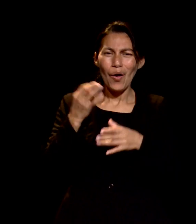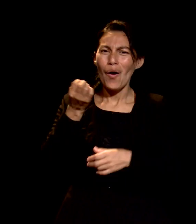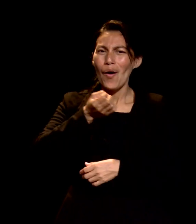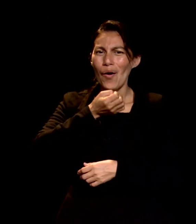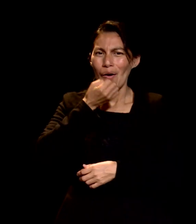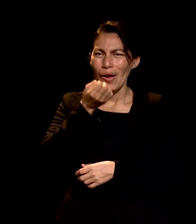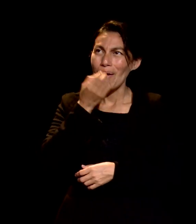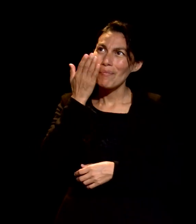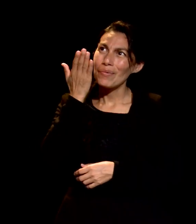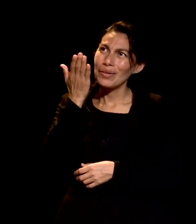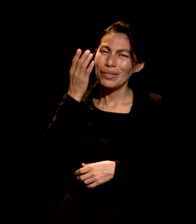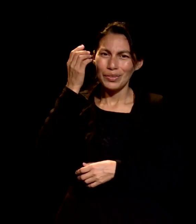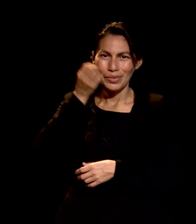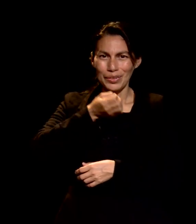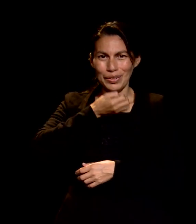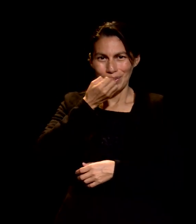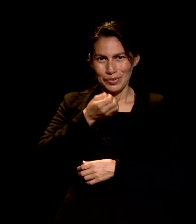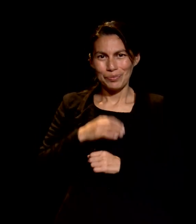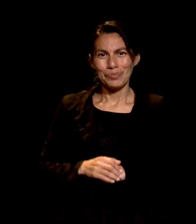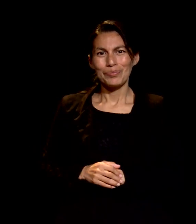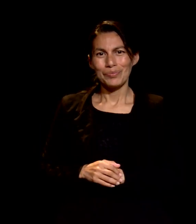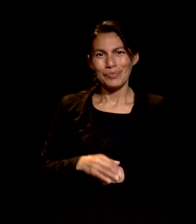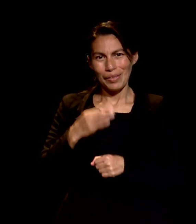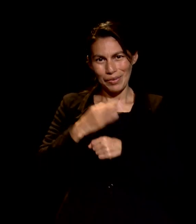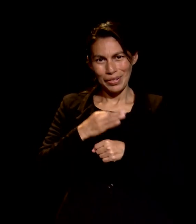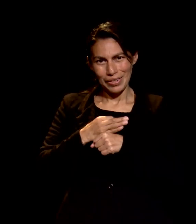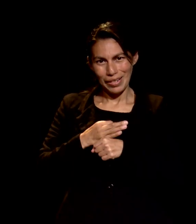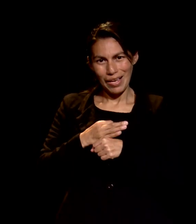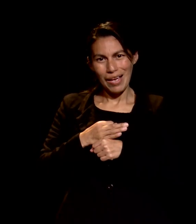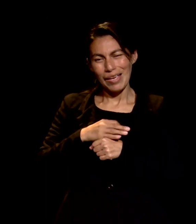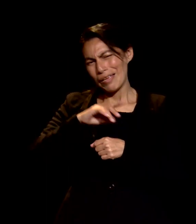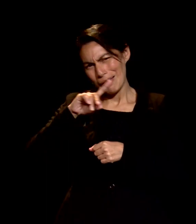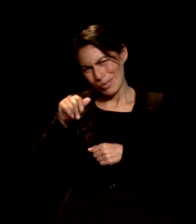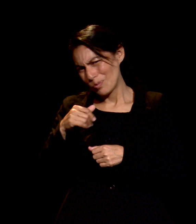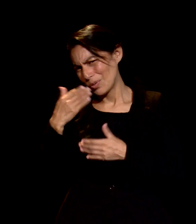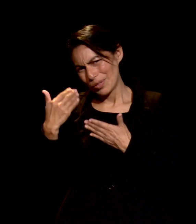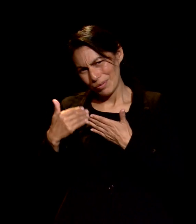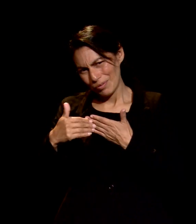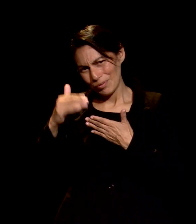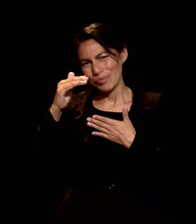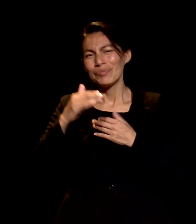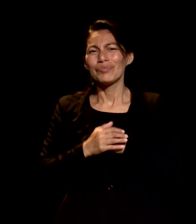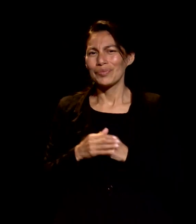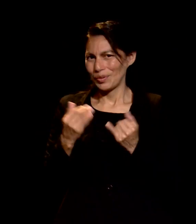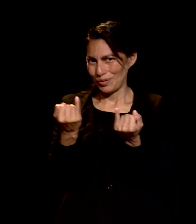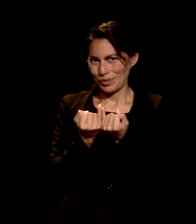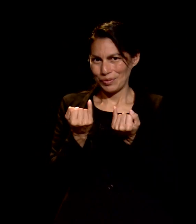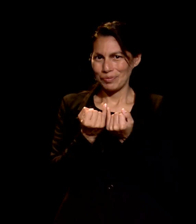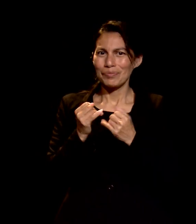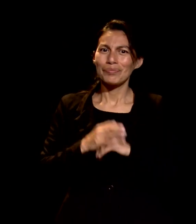tus pedidos de oración en este programa y fuera del aire también